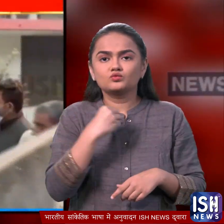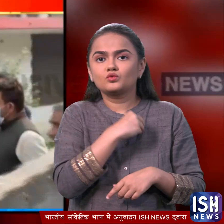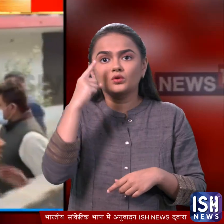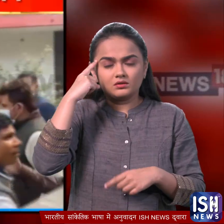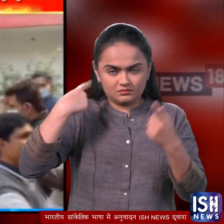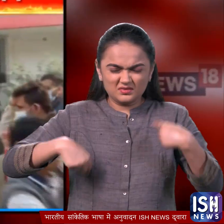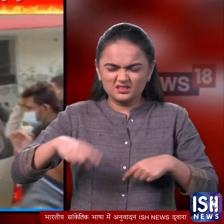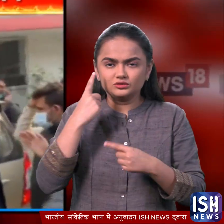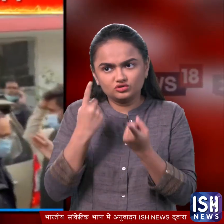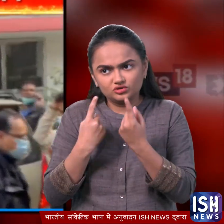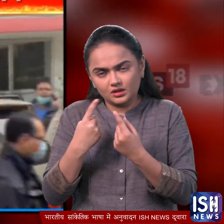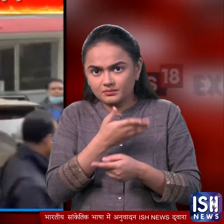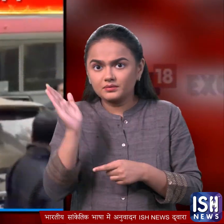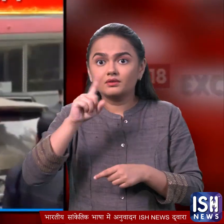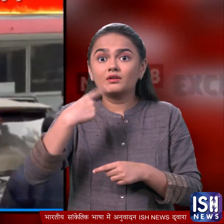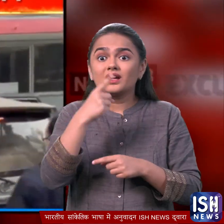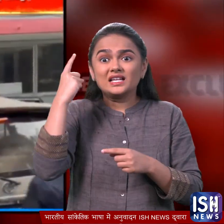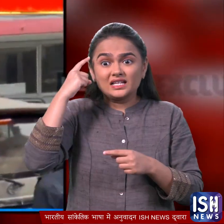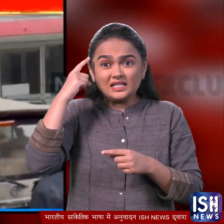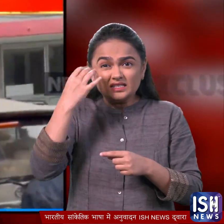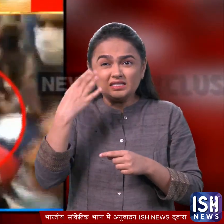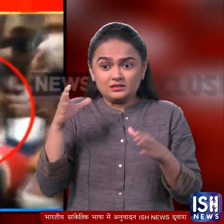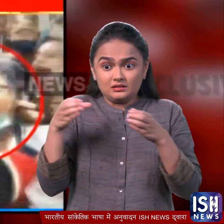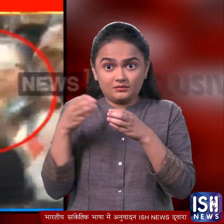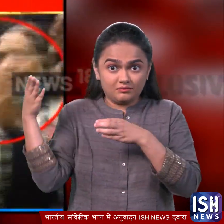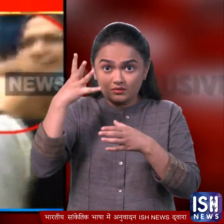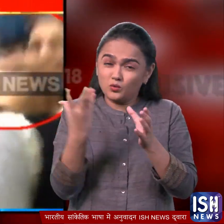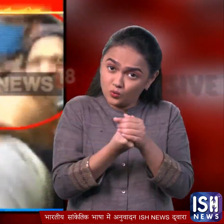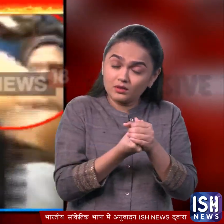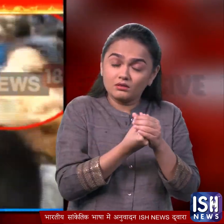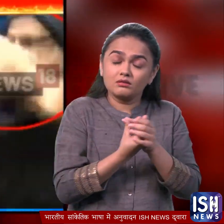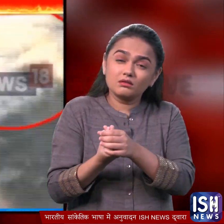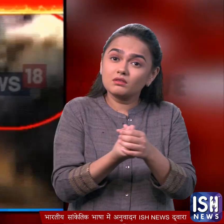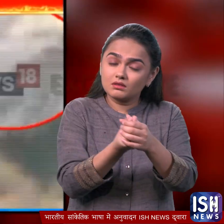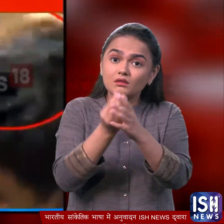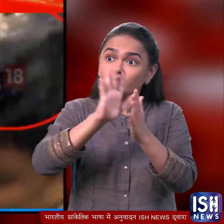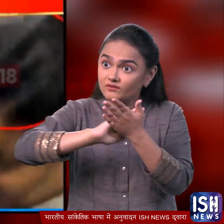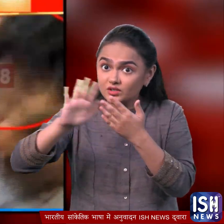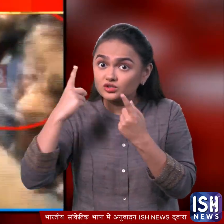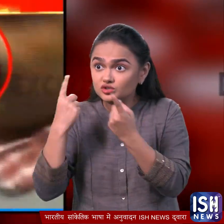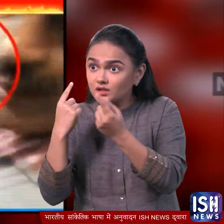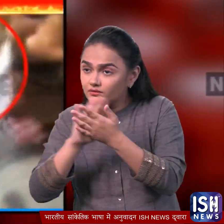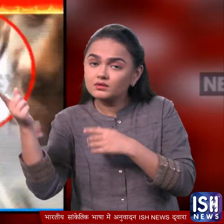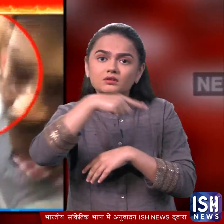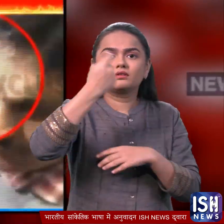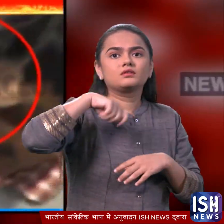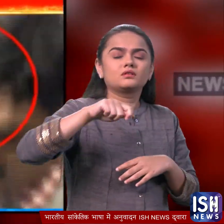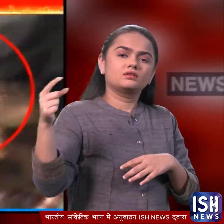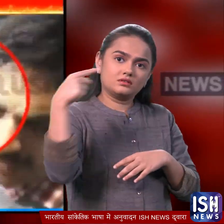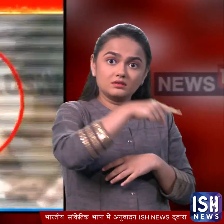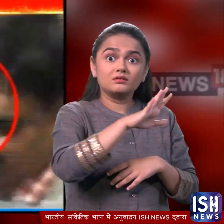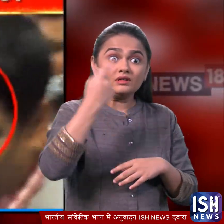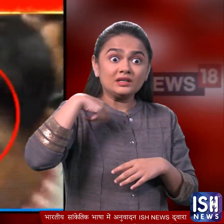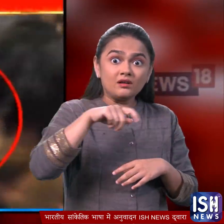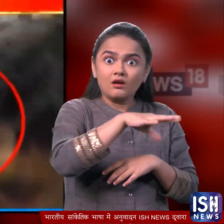गई। इस दौरान जीएसटी इंटेलिजेंस के अधिकारी भी साथ ही रहे। मेडिकल चेकअप के बाद पीयूष को अदालत ले जाया गया, जहां सुनवाई के दौरान